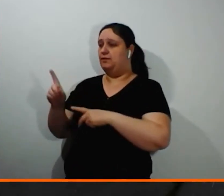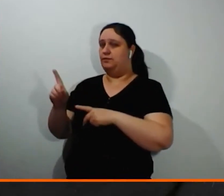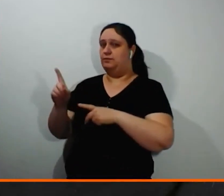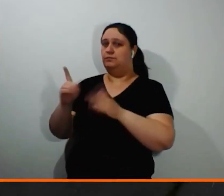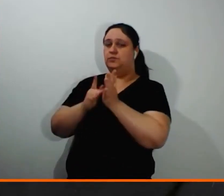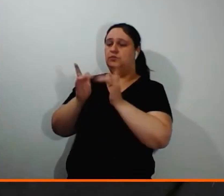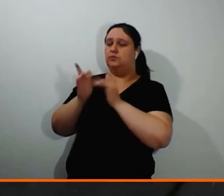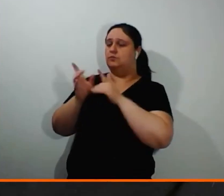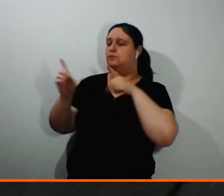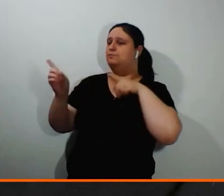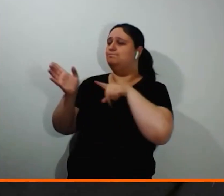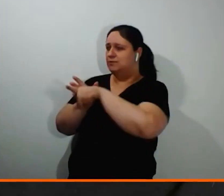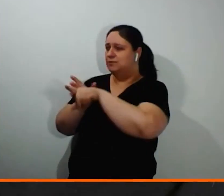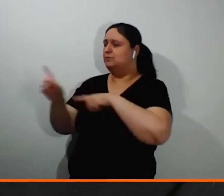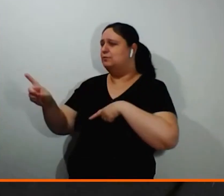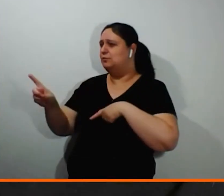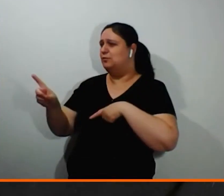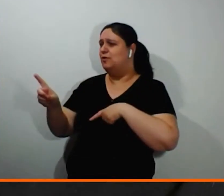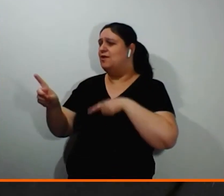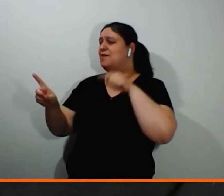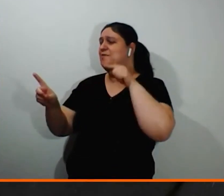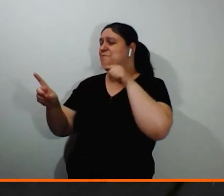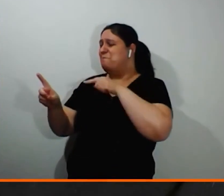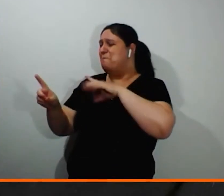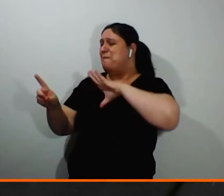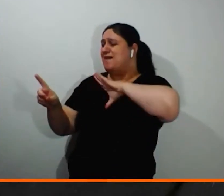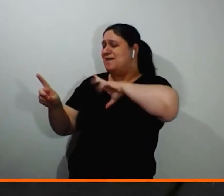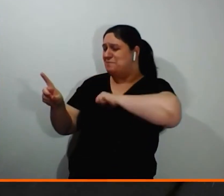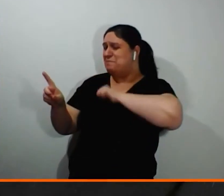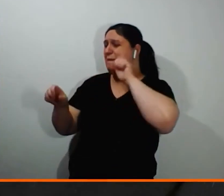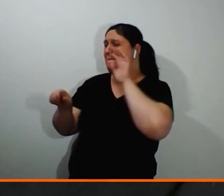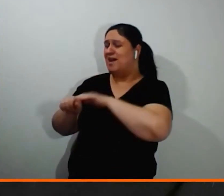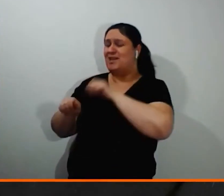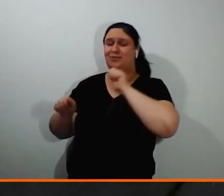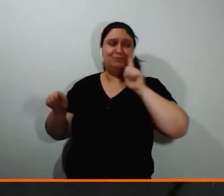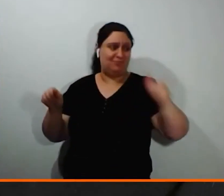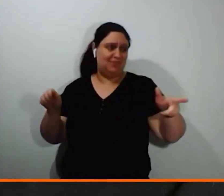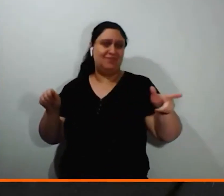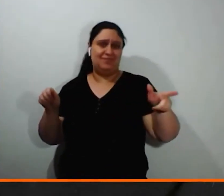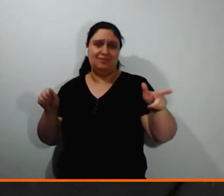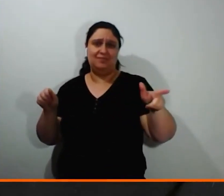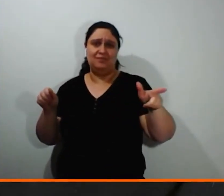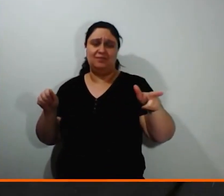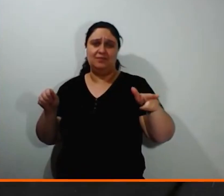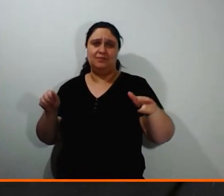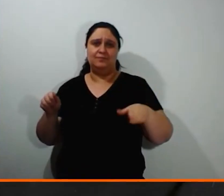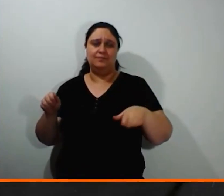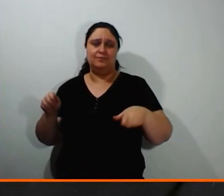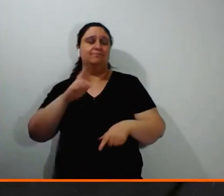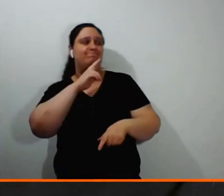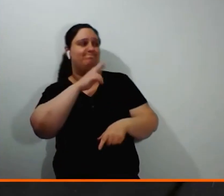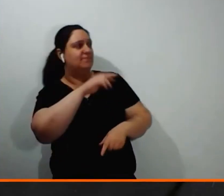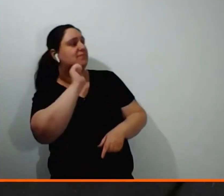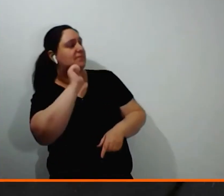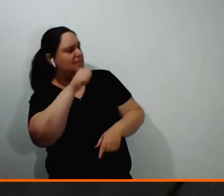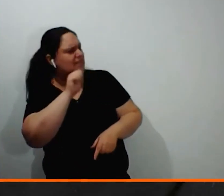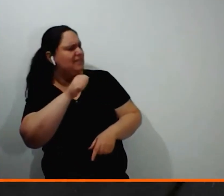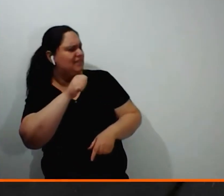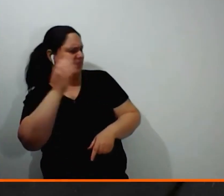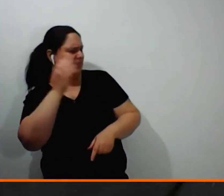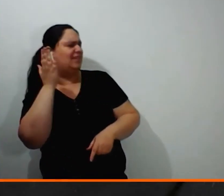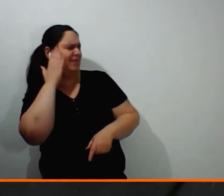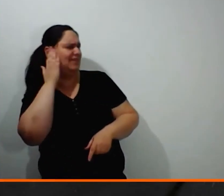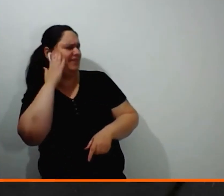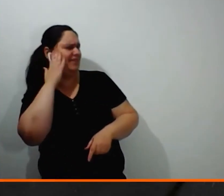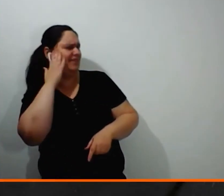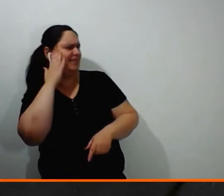amas-me mais do que esses outros? Ele respondeu: sim, Senhor, tu sabes que te amo.